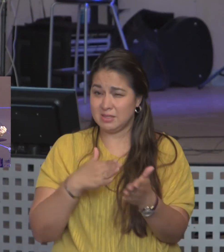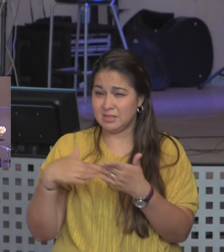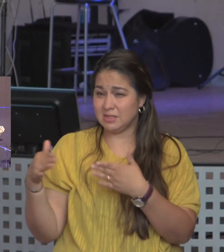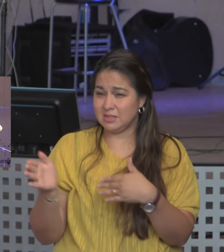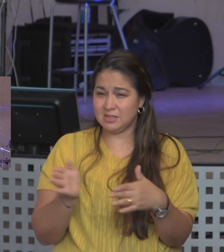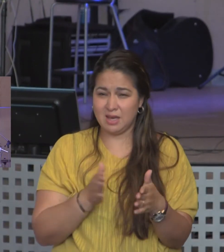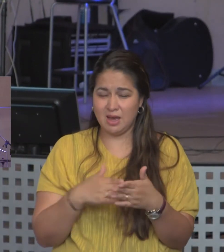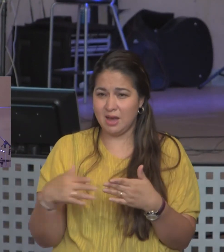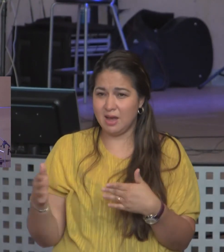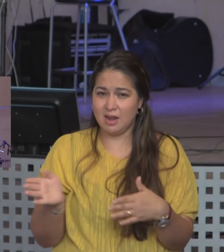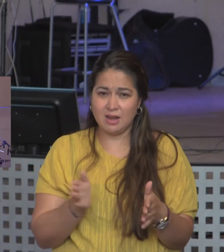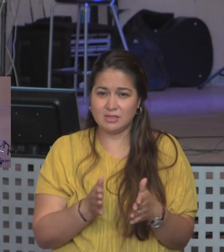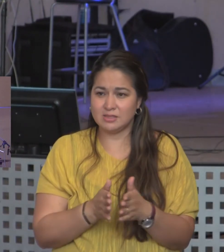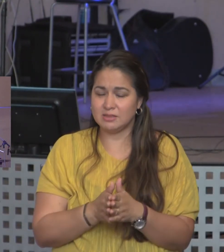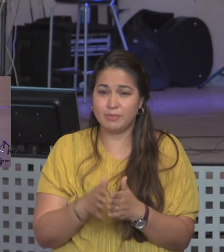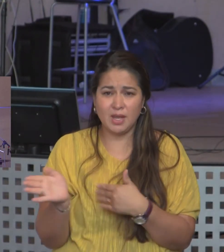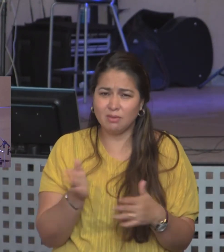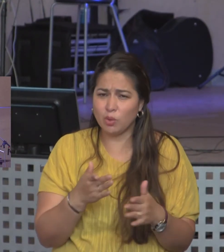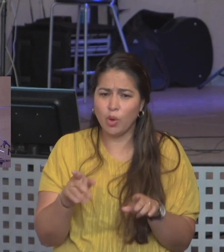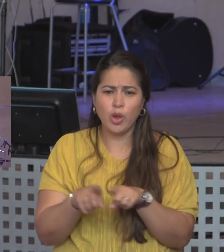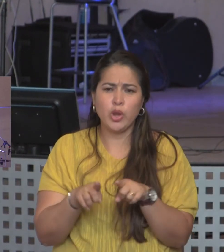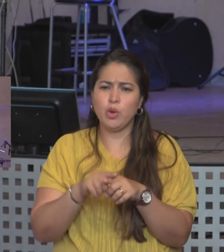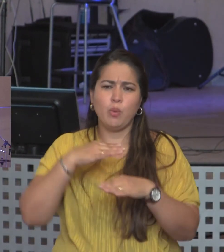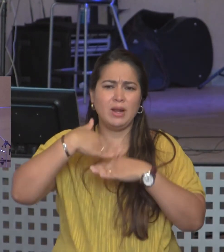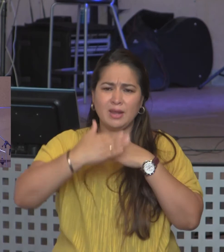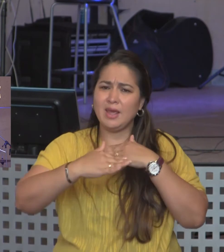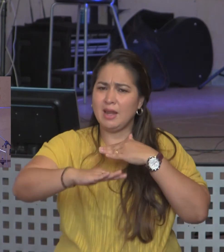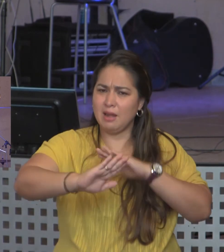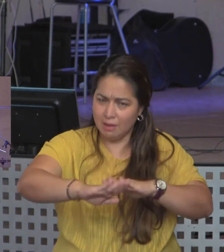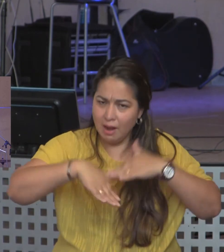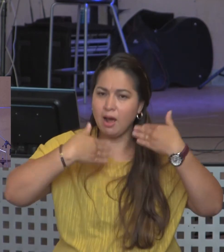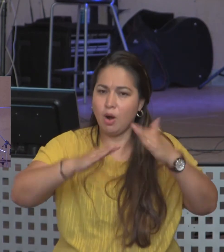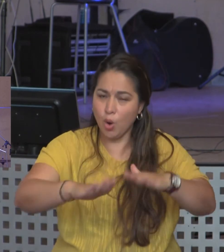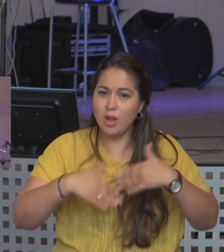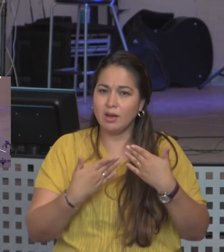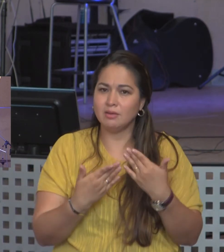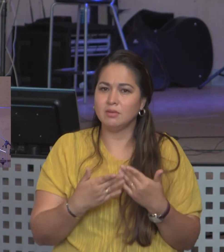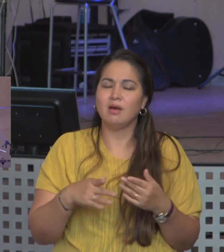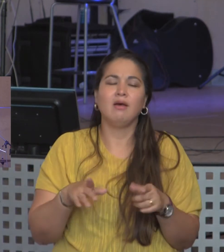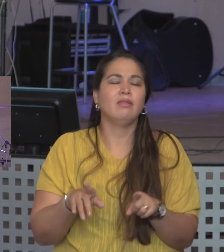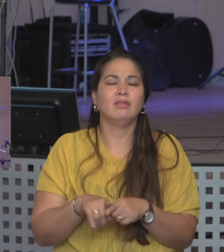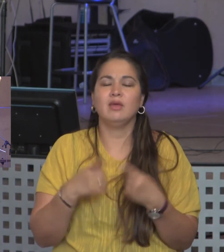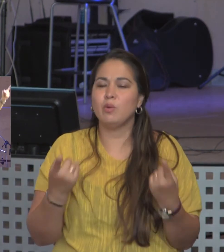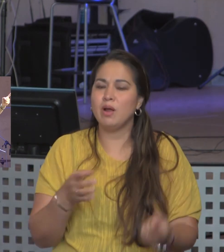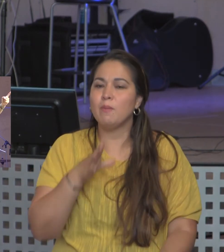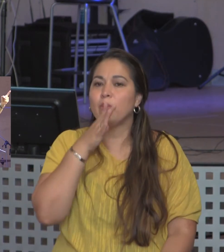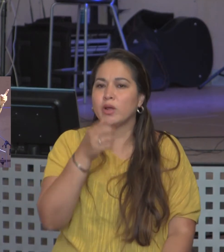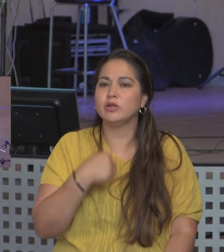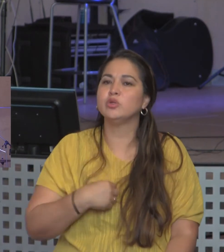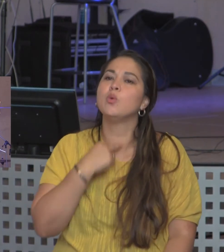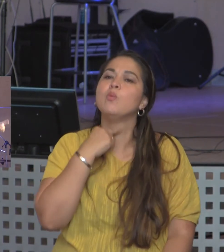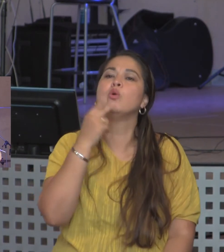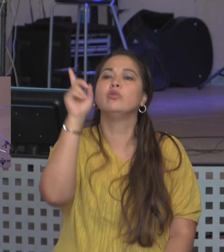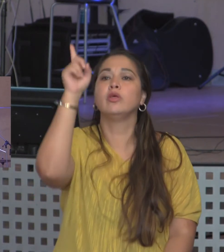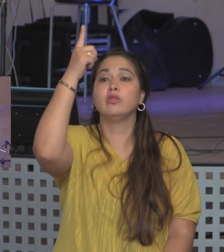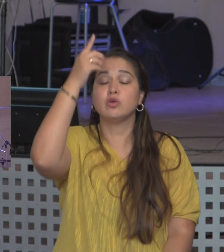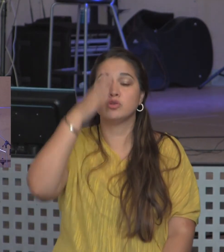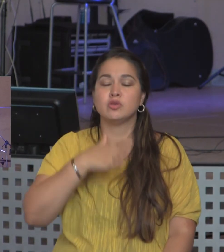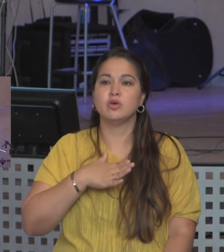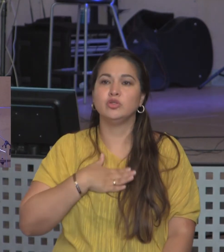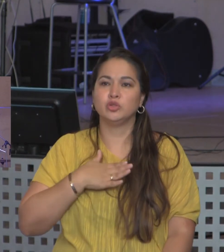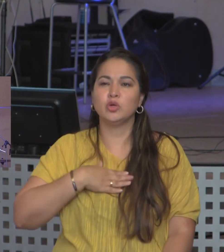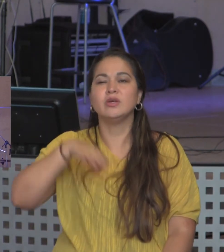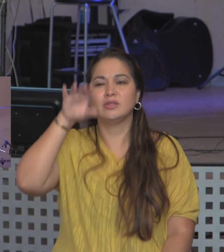tienen ni oído, pero de alguna manera yo voy a oír esa voz de mi Salvador, de mi Creador, de alguna